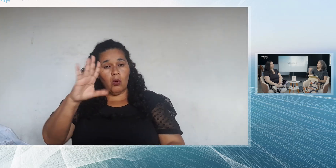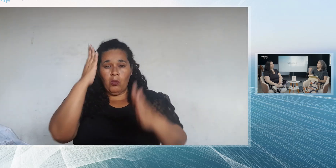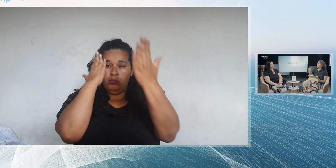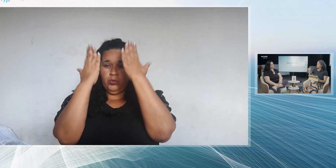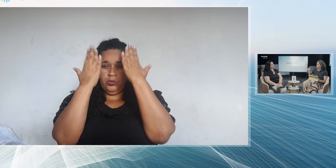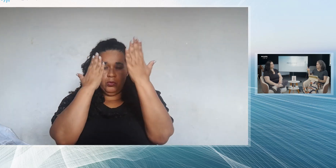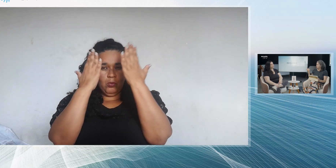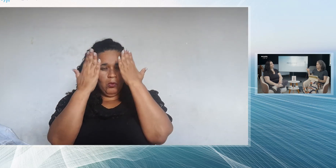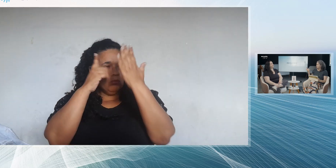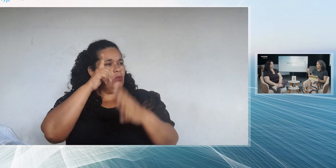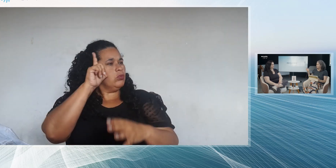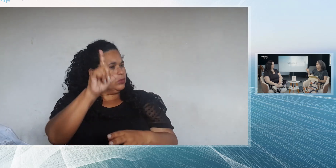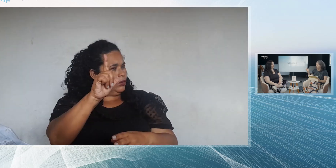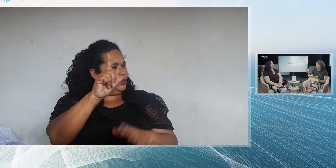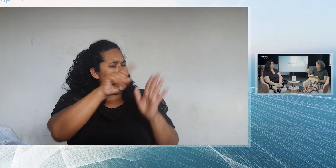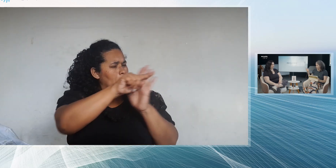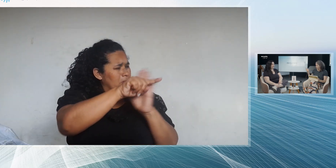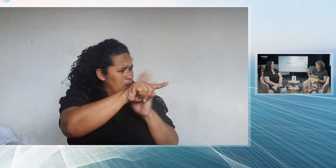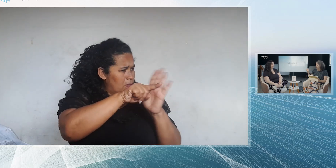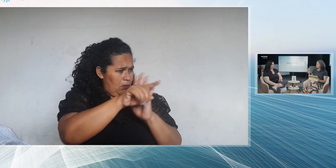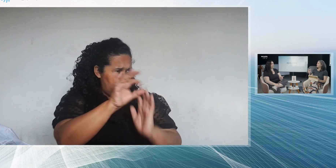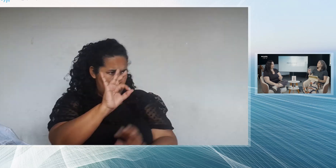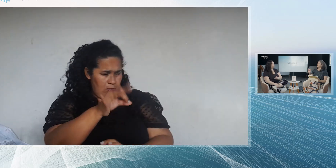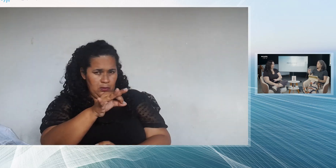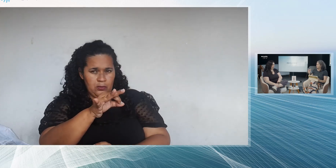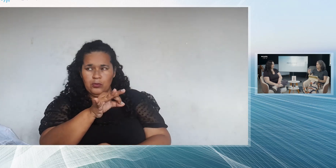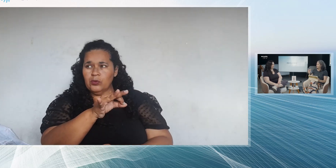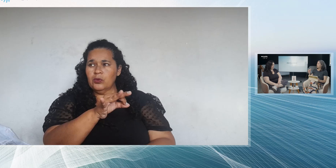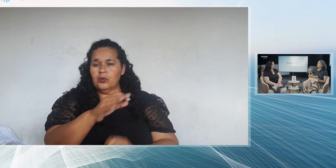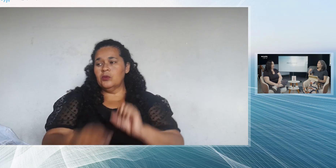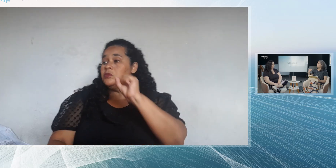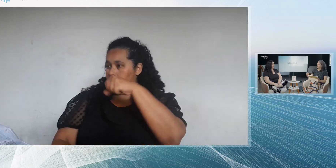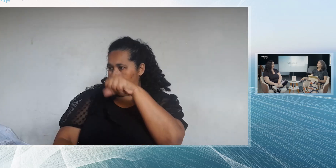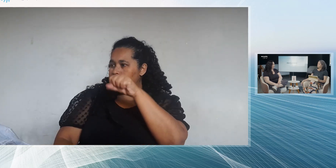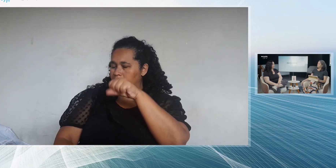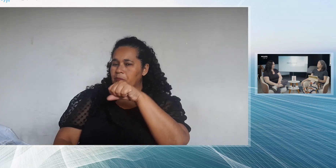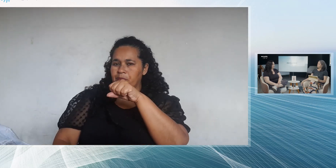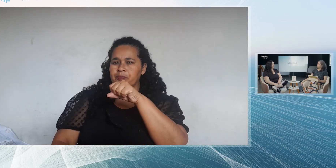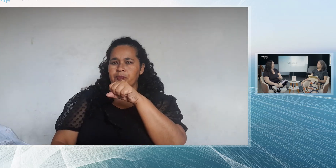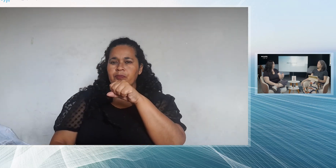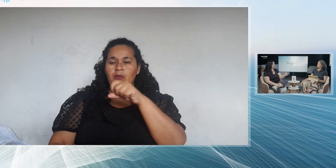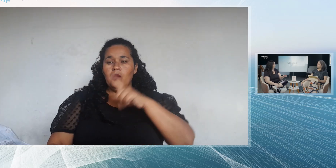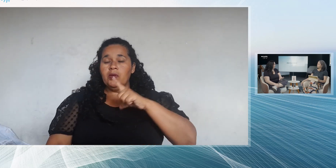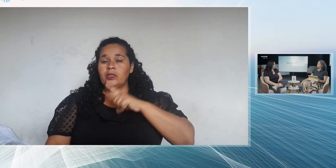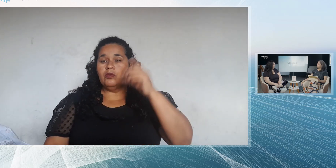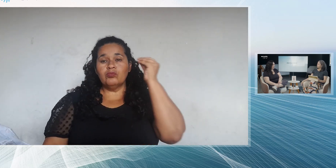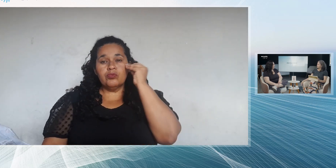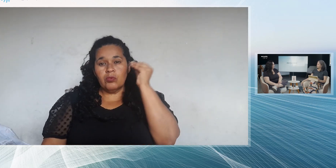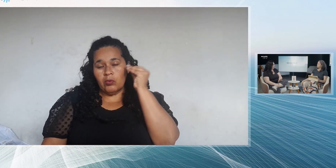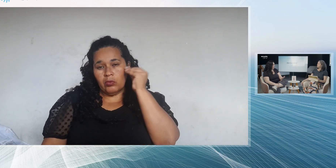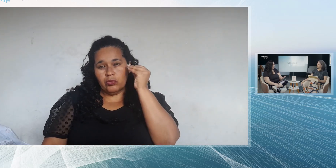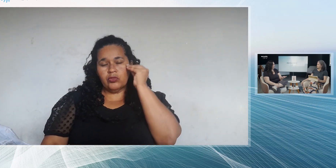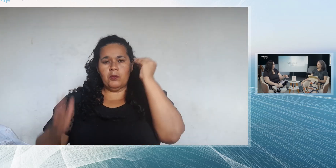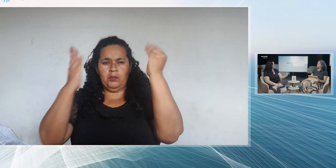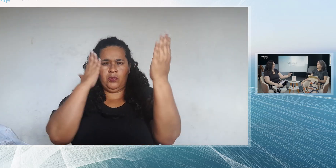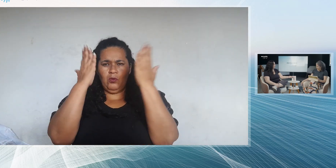psicólogo e ele sendo especialista em neuropsicologia. Para fazer a avaliação neuropsicológica, sim. Porque tem alguns testes que, como psicólogo, você aplica,